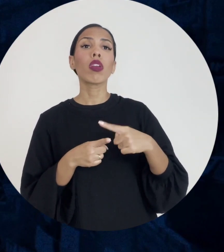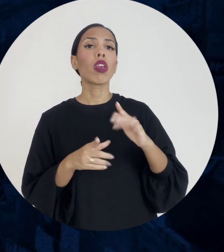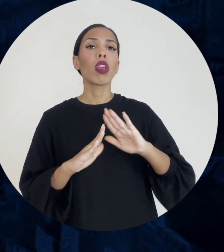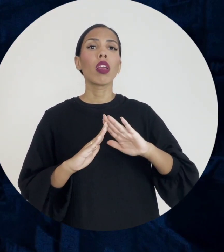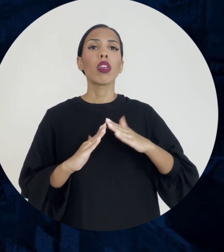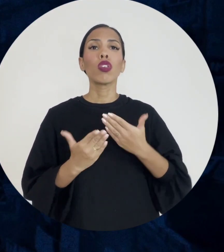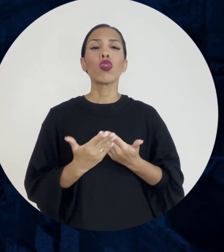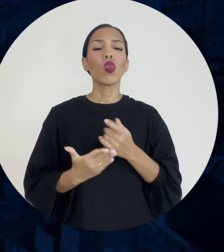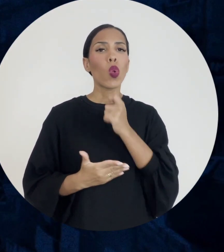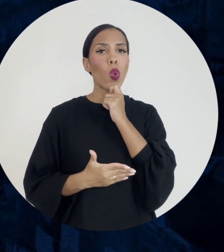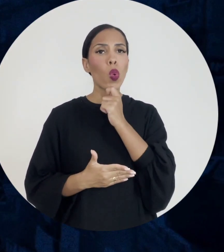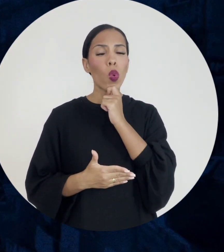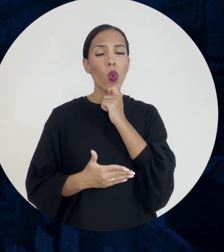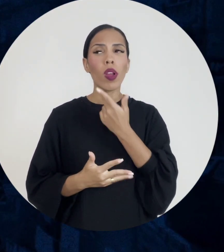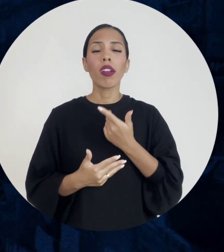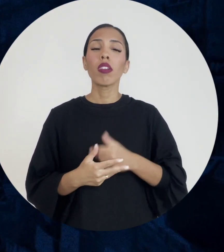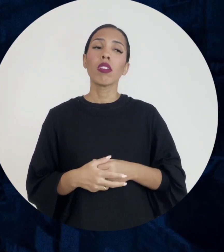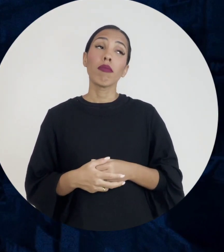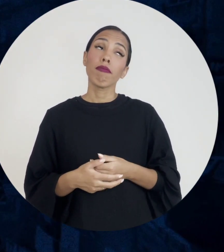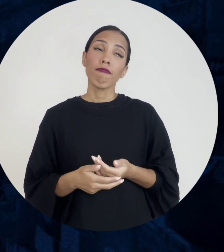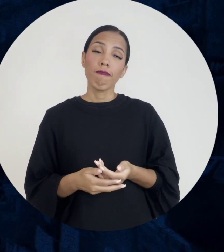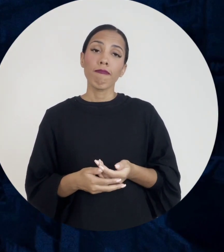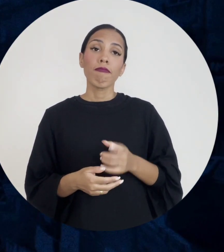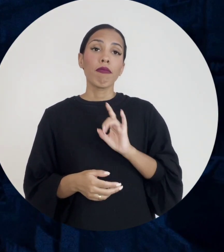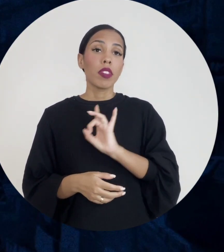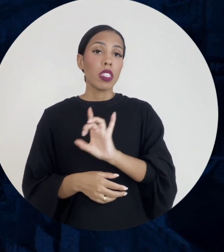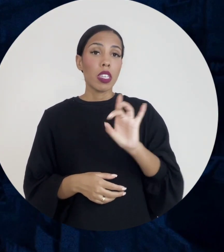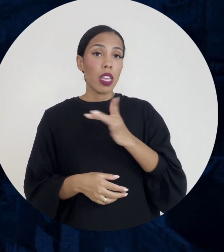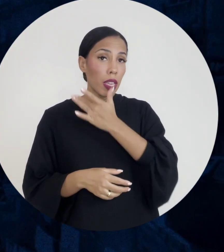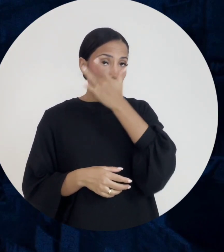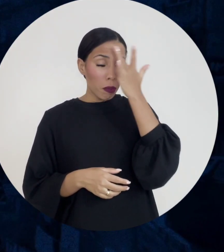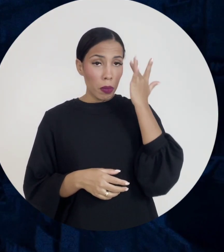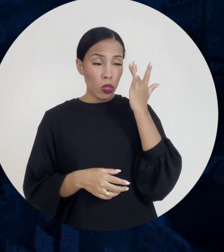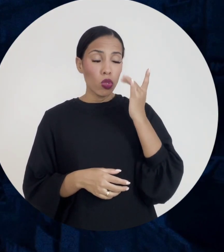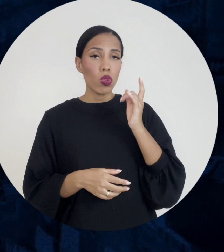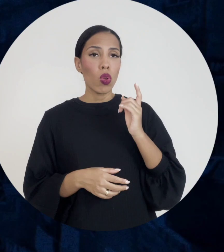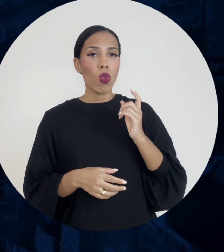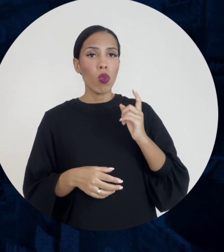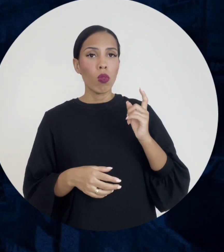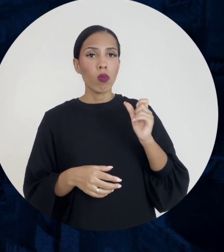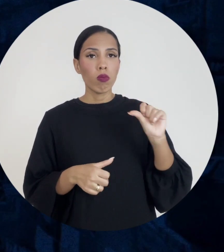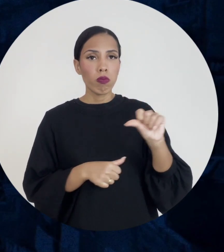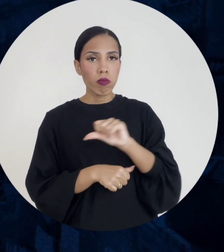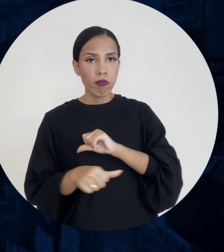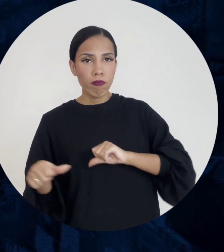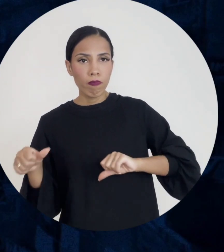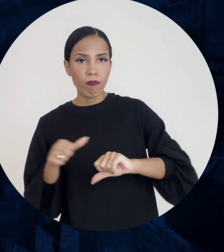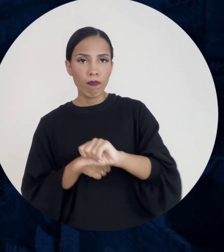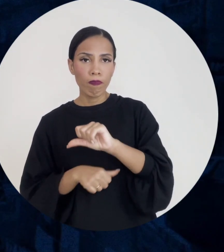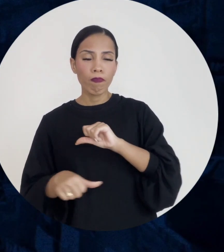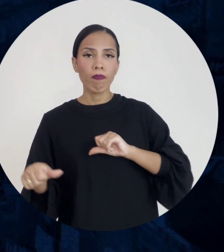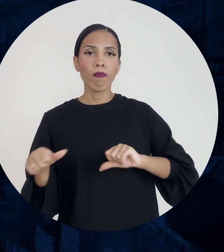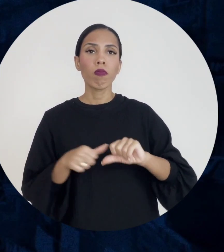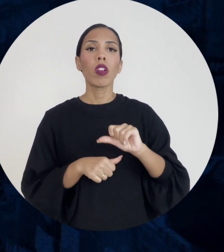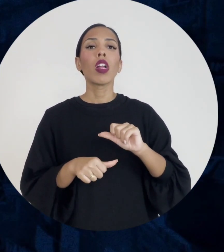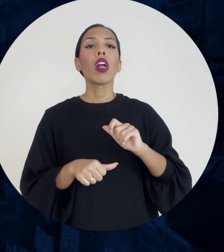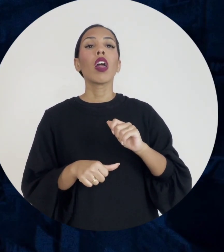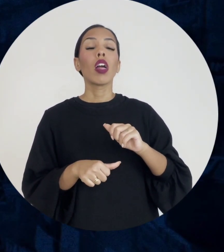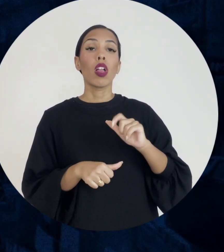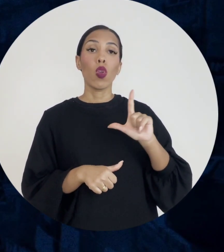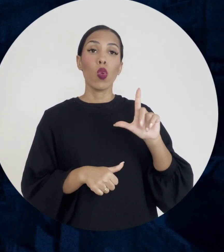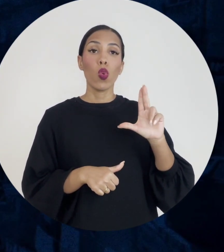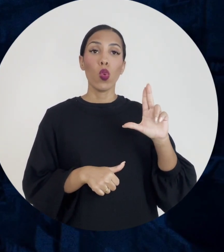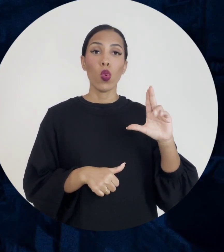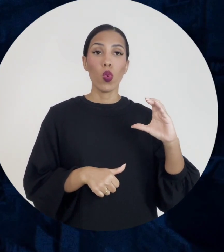E aí cada dia tinha uma pessoa que ajudava essas crianças, né? Tipo, dava aula, a Luzimar,